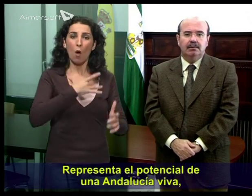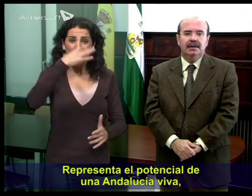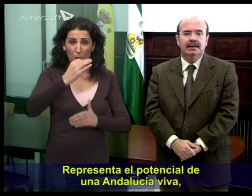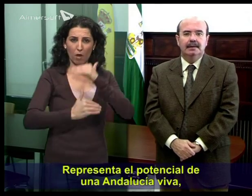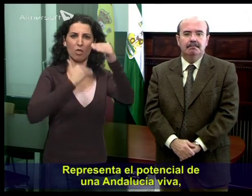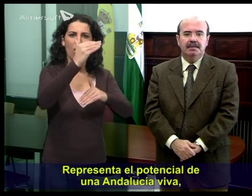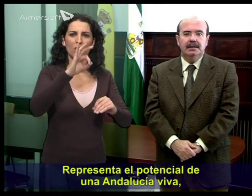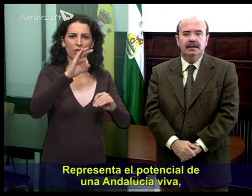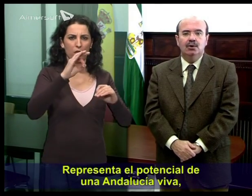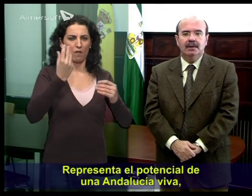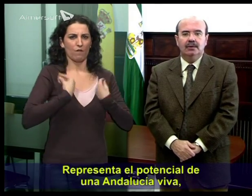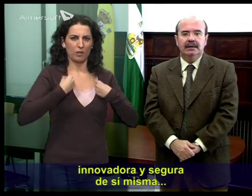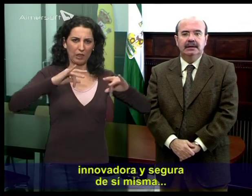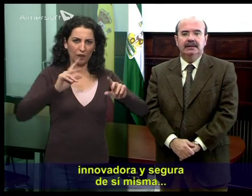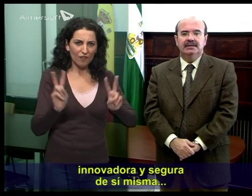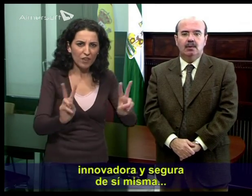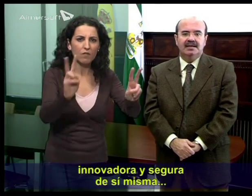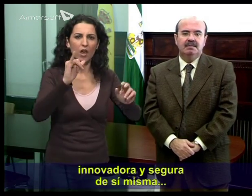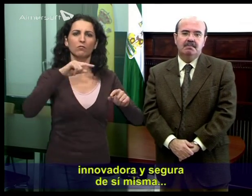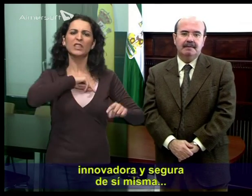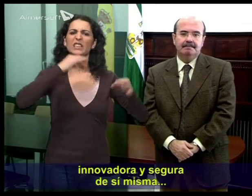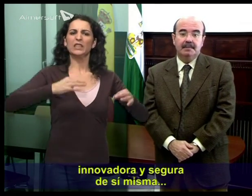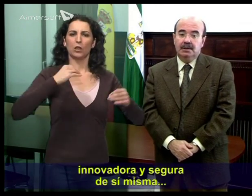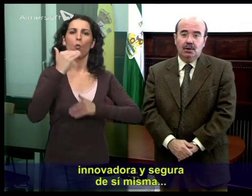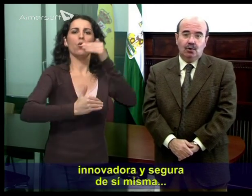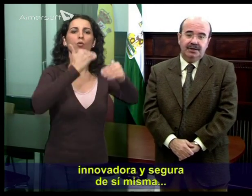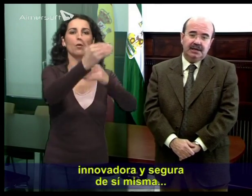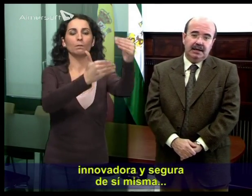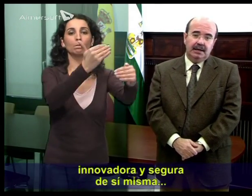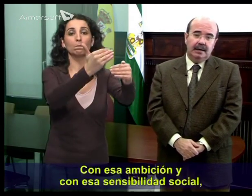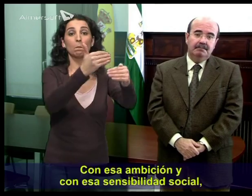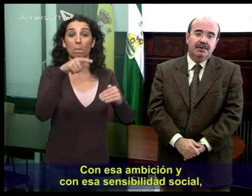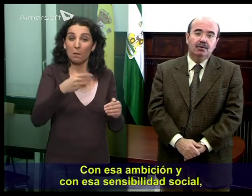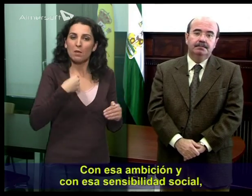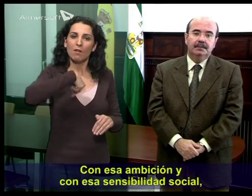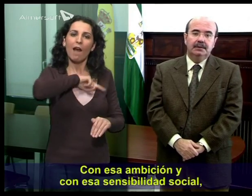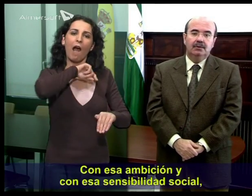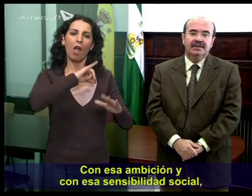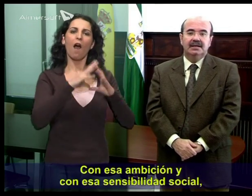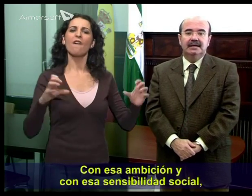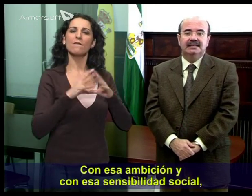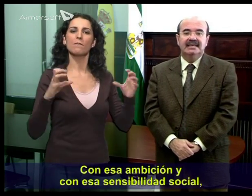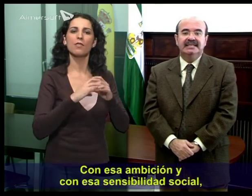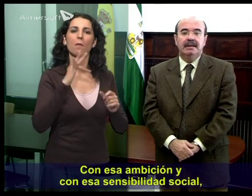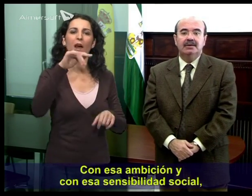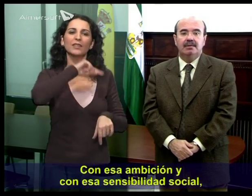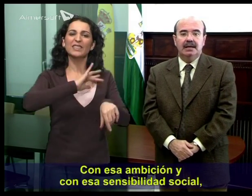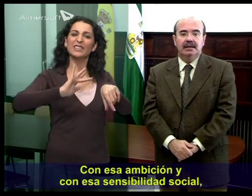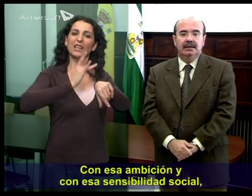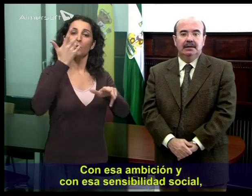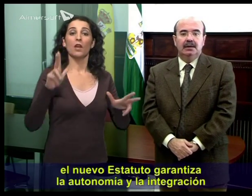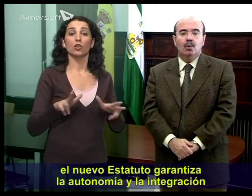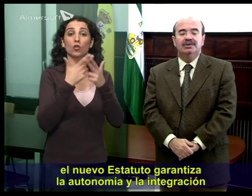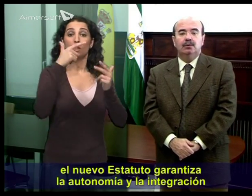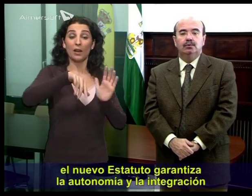nuestra, Andalucía, viva, innovadora y segura de sí misma. Con esa ambición y con esa sensibilidad